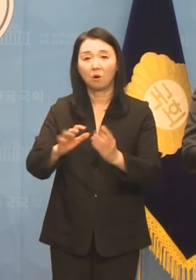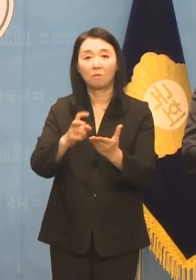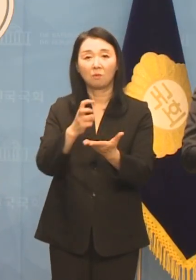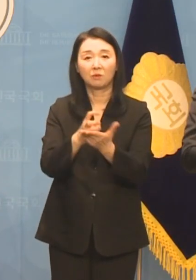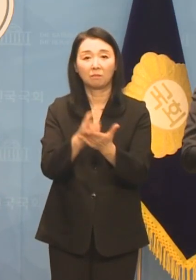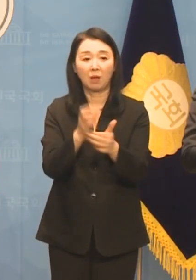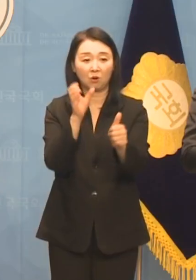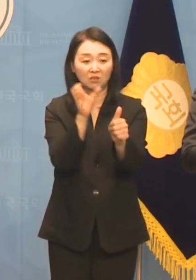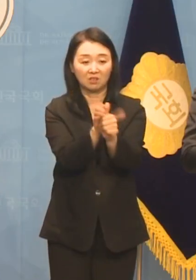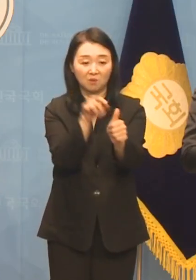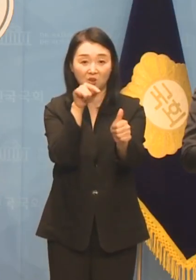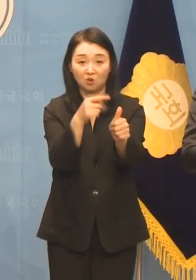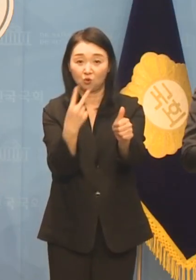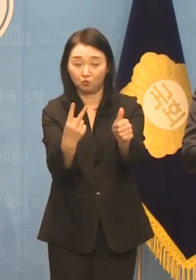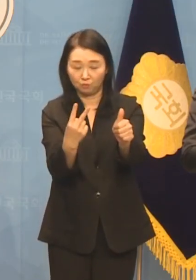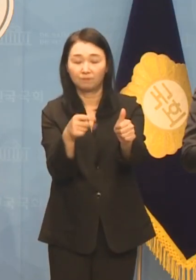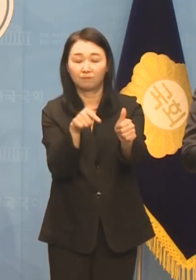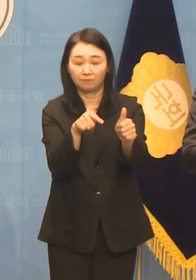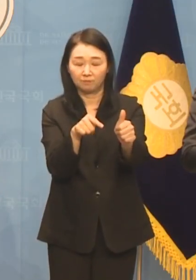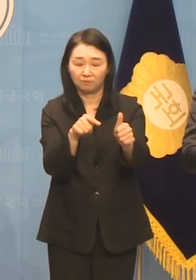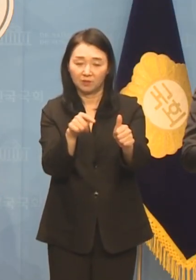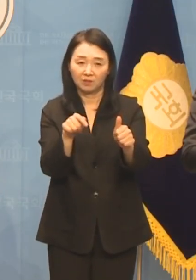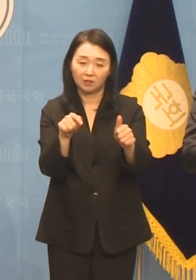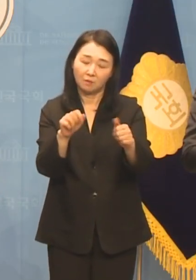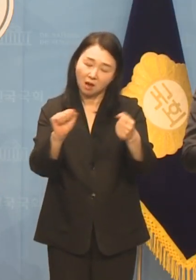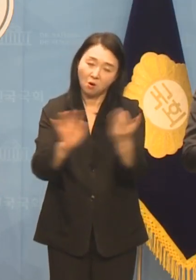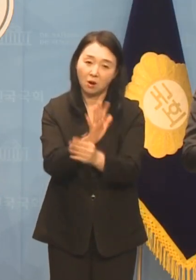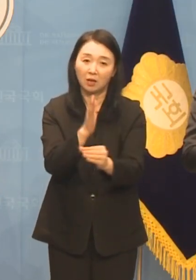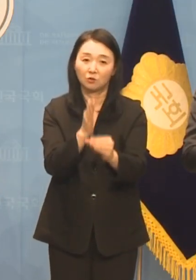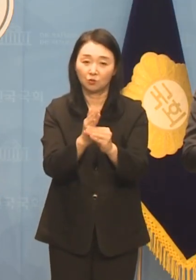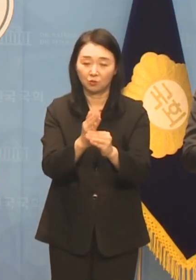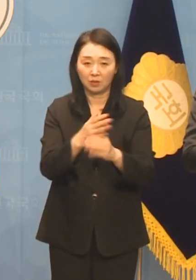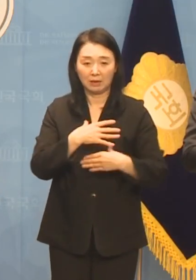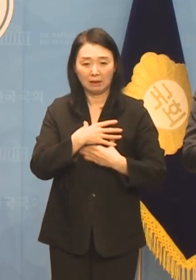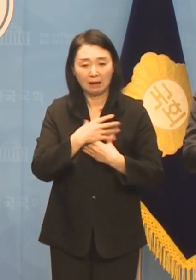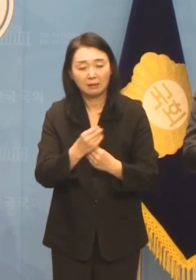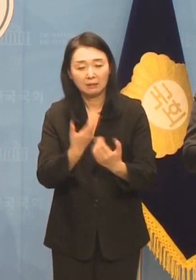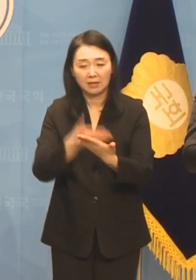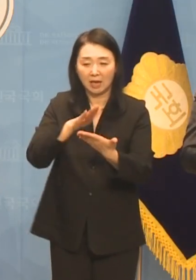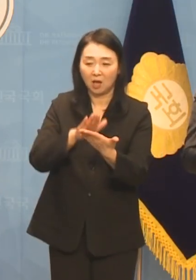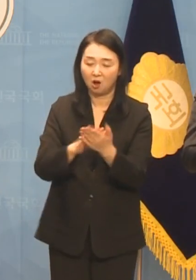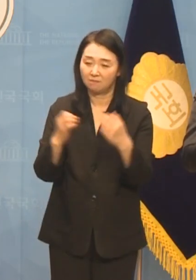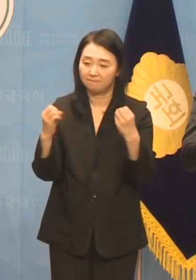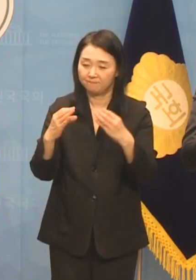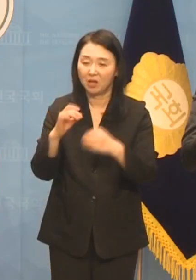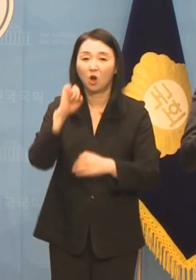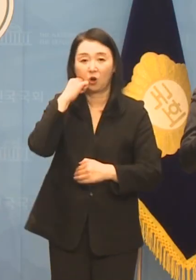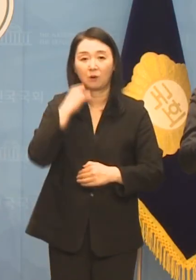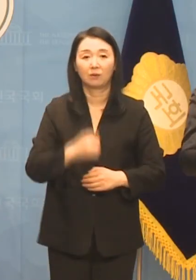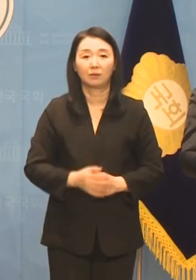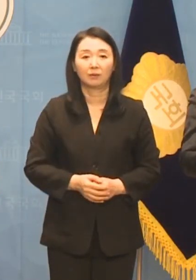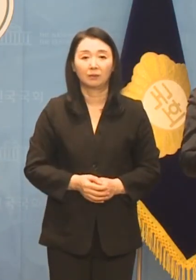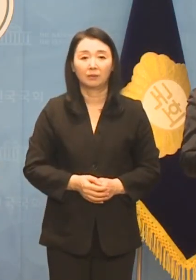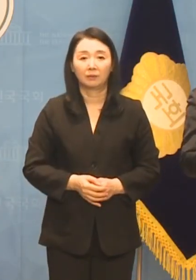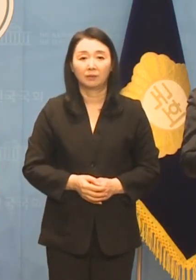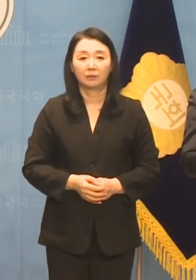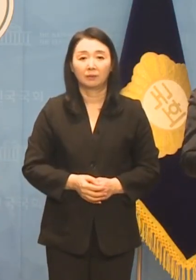헌법재판관 지명 사태로 전국 혼란이 발생하여 안정적 개헌 논의가 쉽지 않은 상황이 되었다고 밝히기도 했습니다.